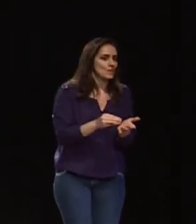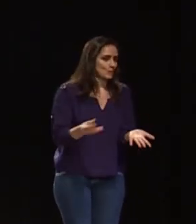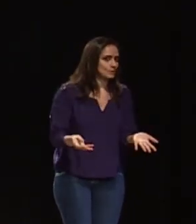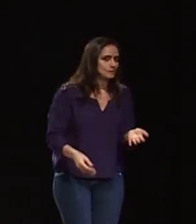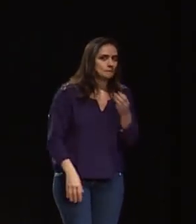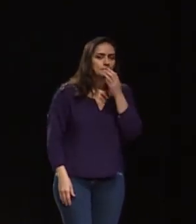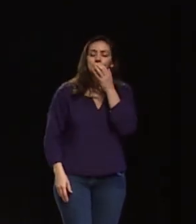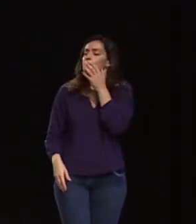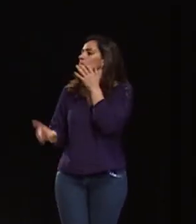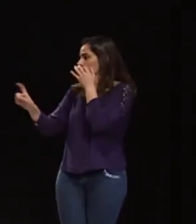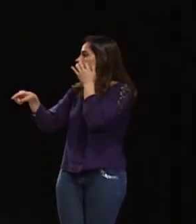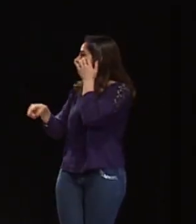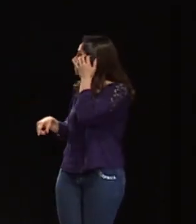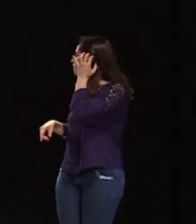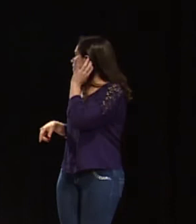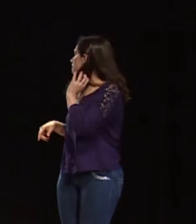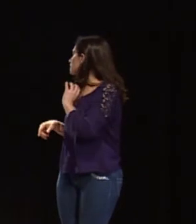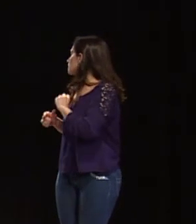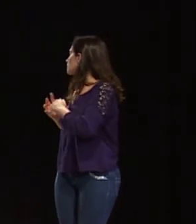complementos, faltava isso também.